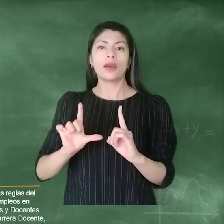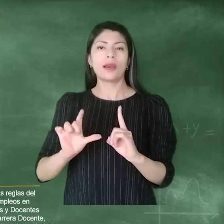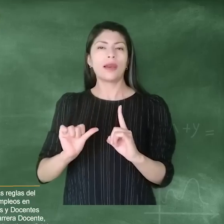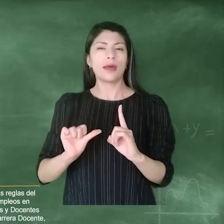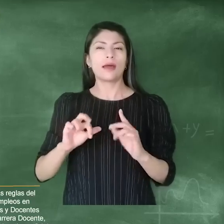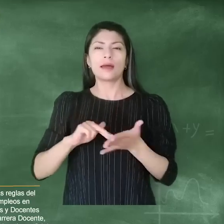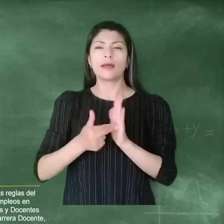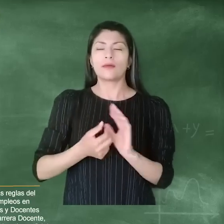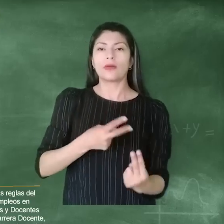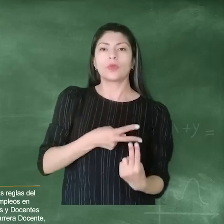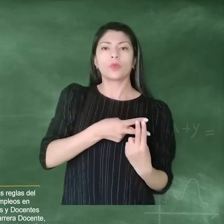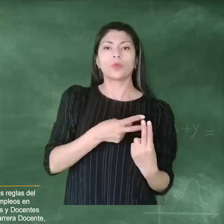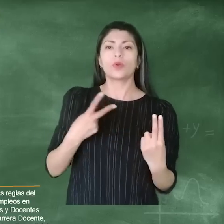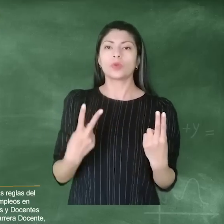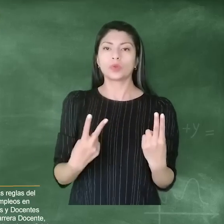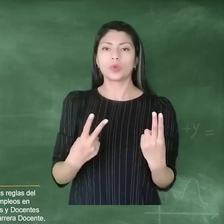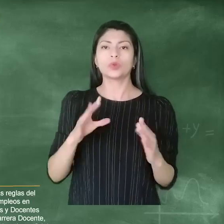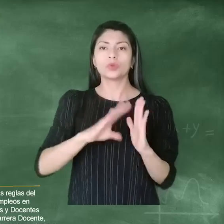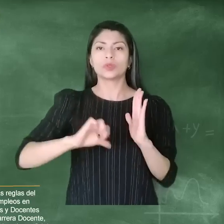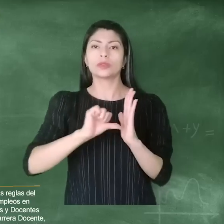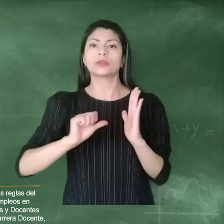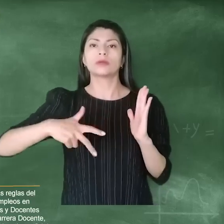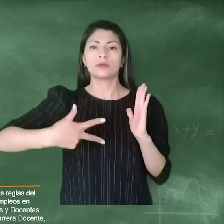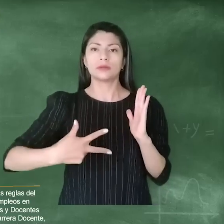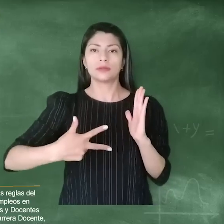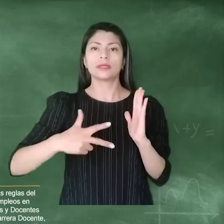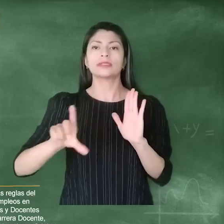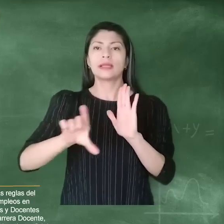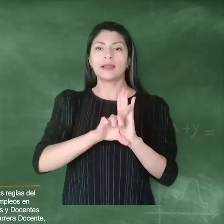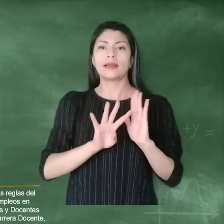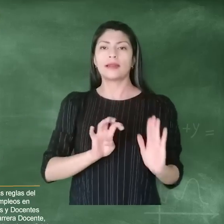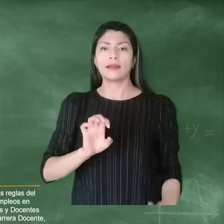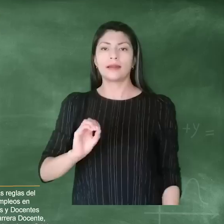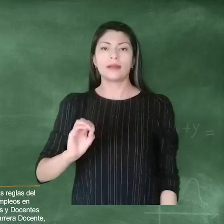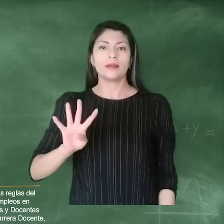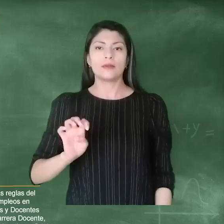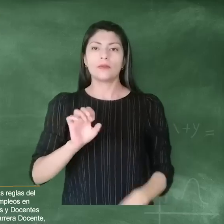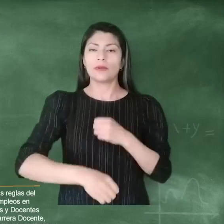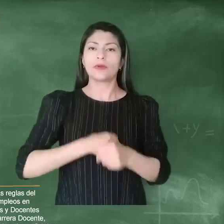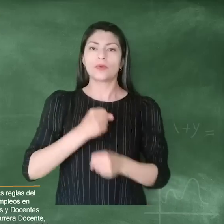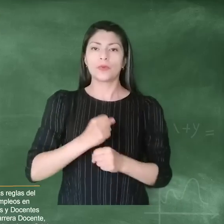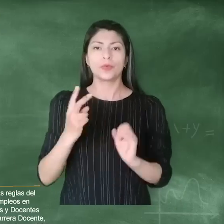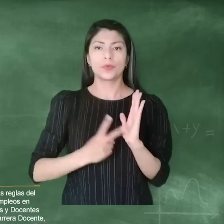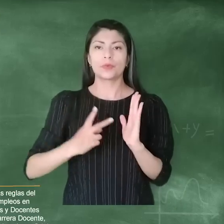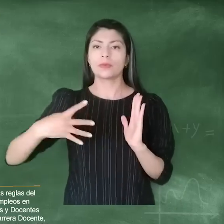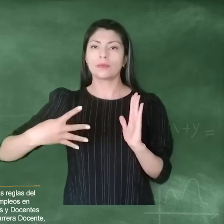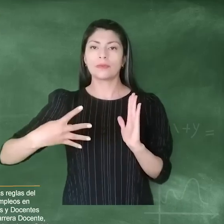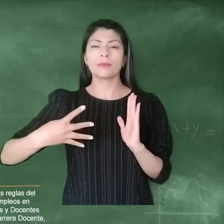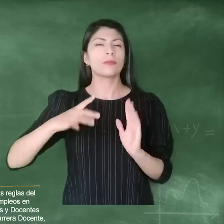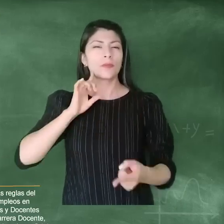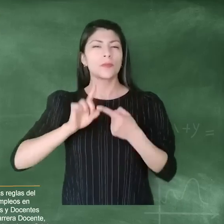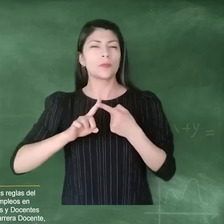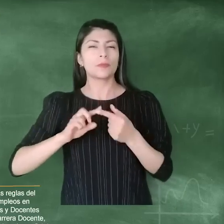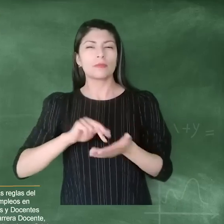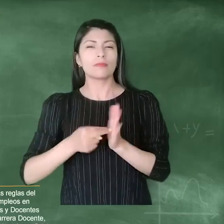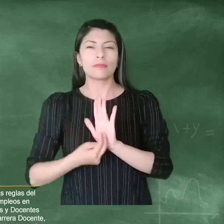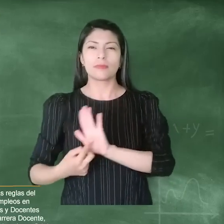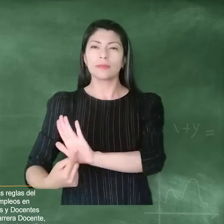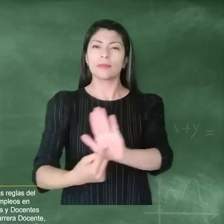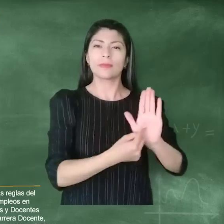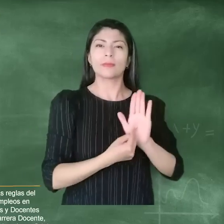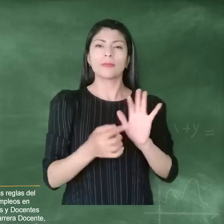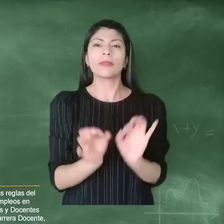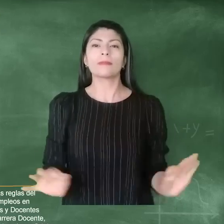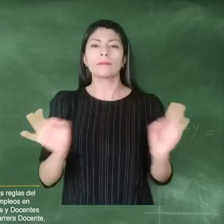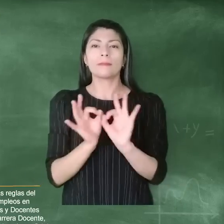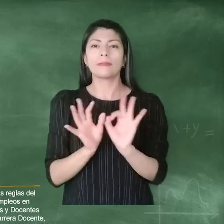el personal docente, contenida en el numeral 2 del artículo 3 de la Ley 909 de 2004, el